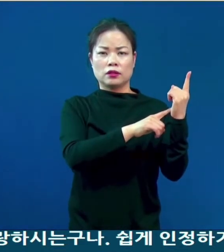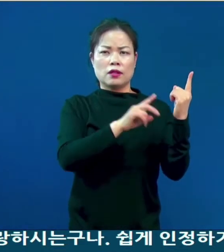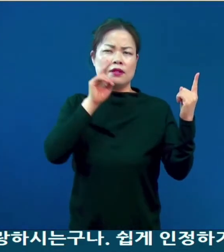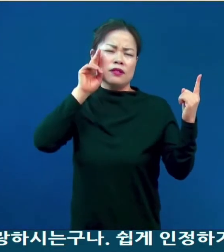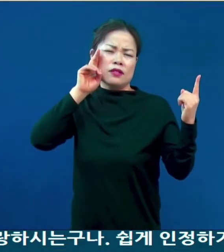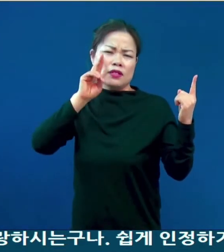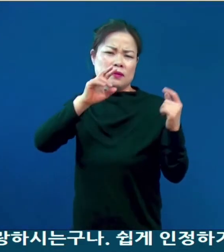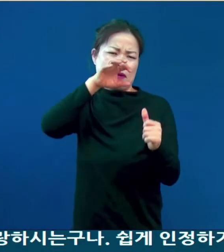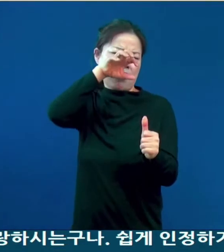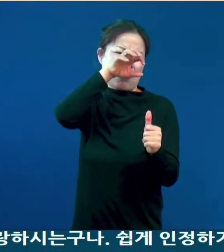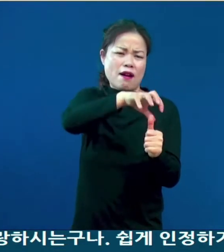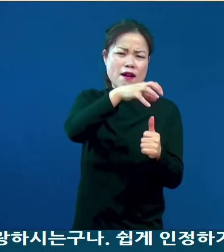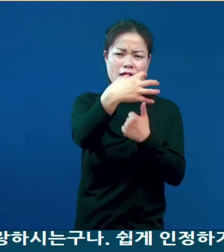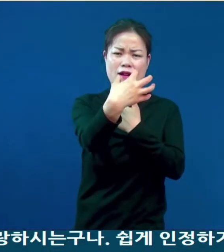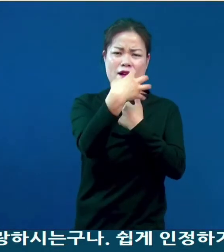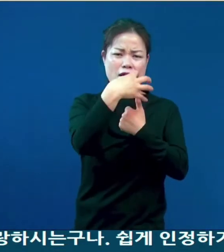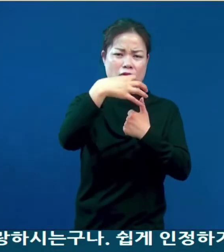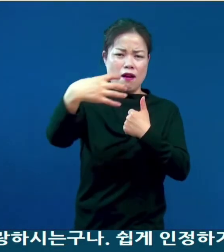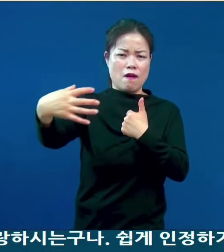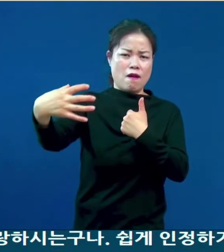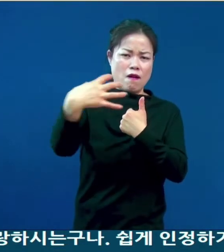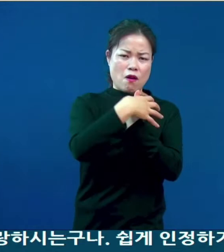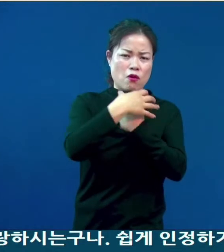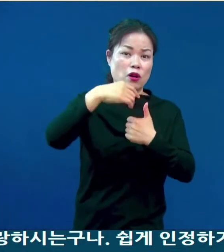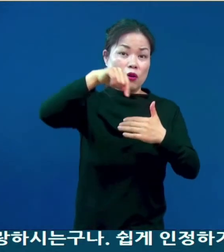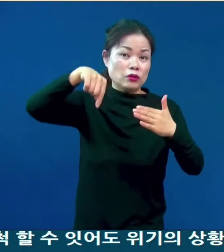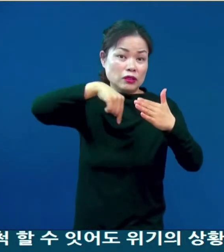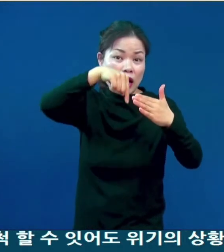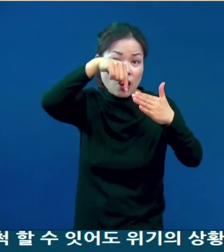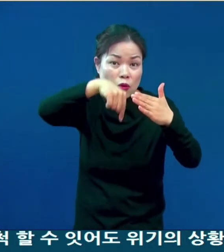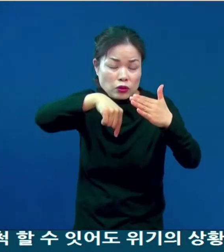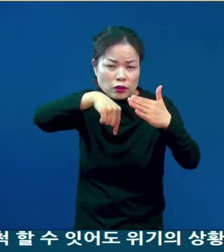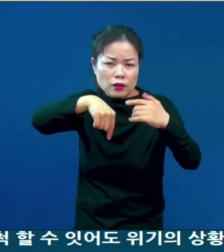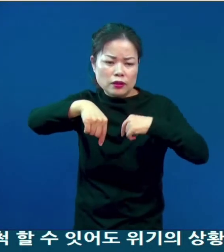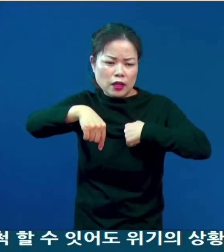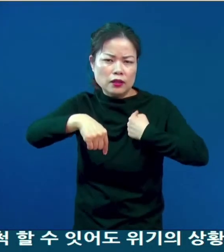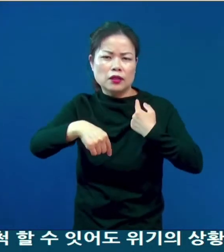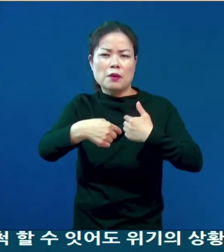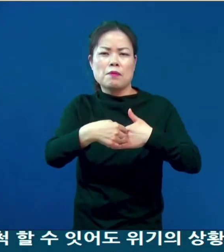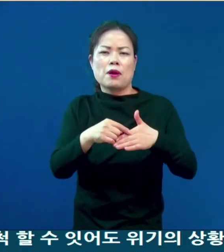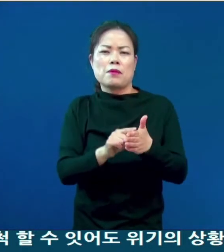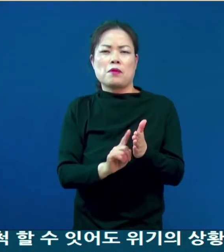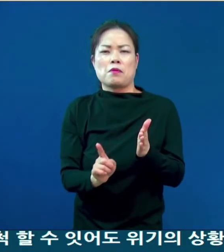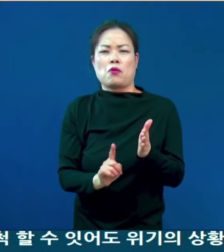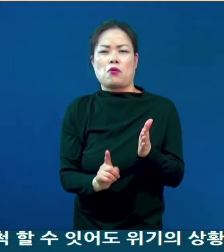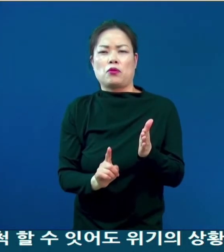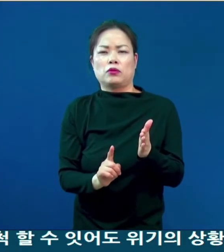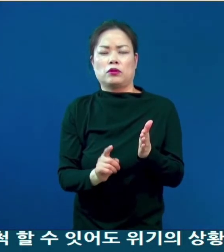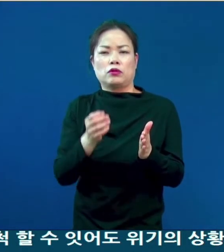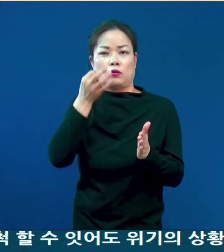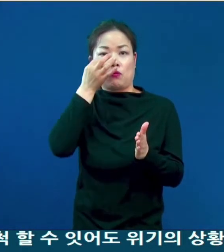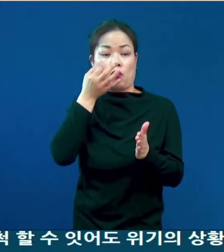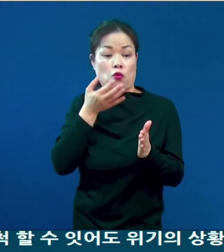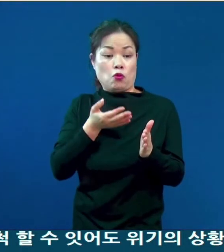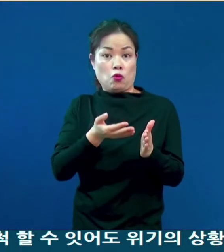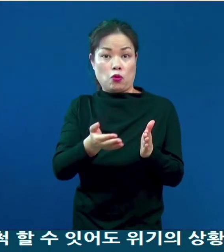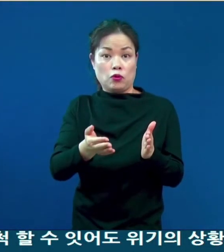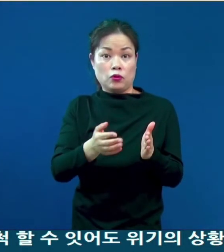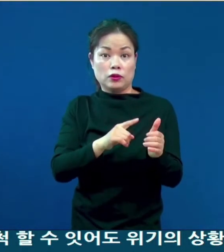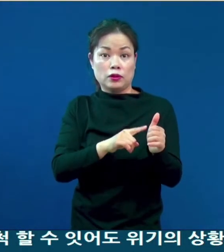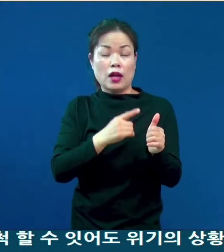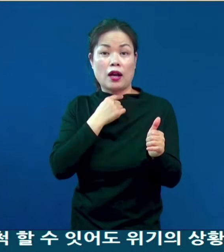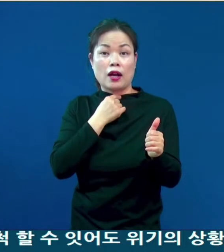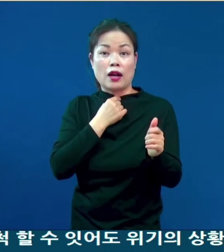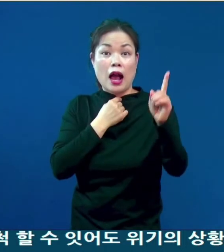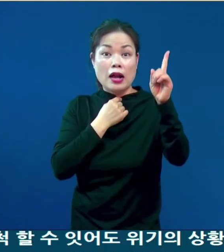극심한 압박과 이 어려운 상황을 통해서 자신의 마음속에 뭐가 있는지 우리에게 보여주고 있습니다. 그 한 가지